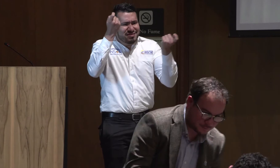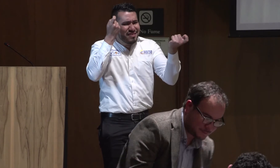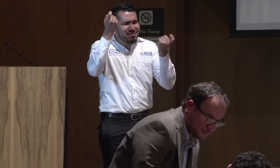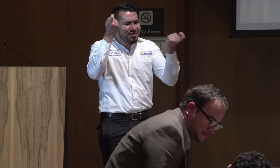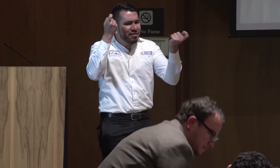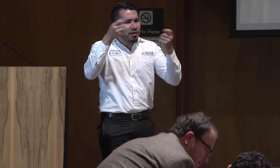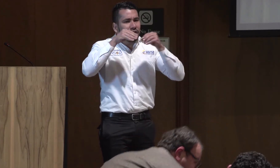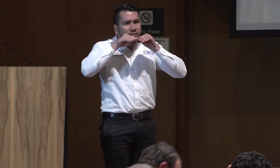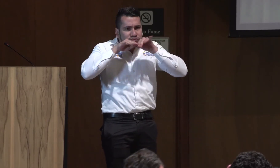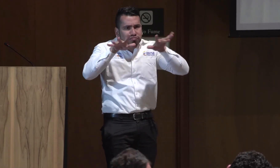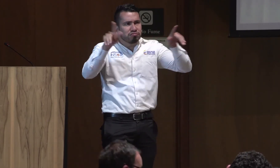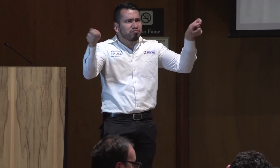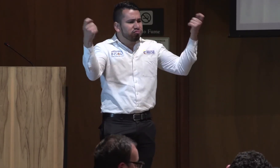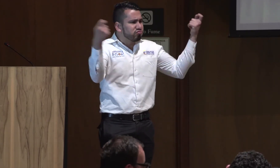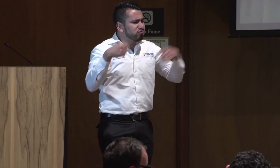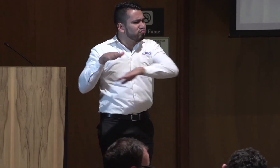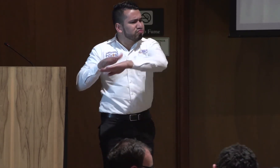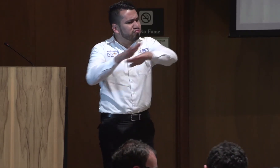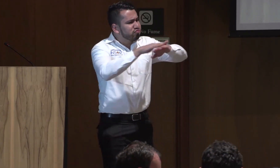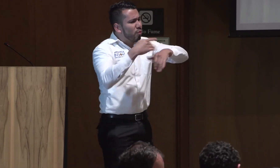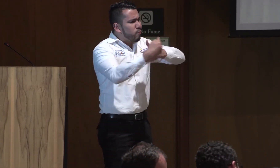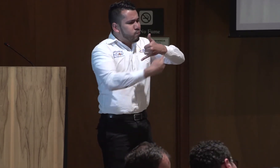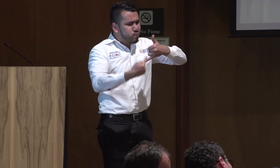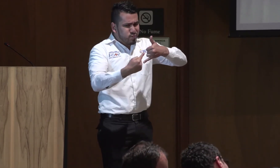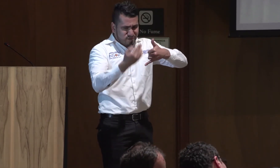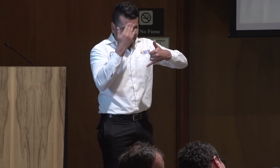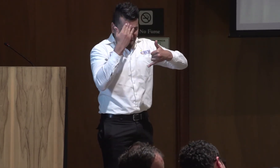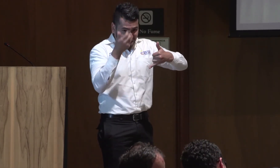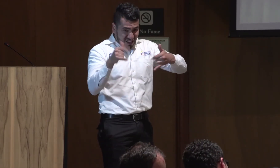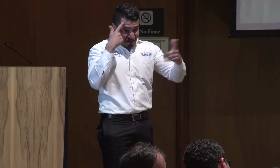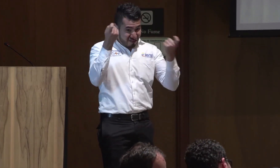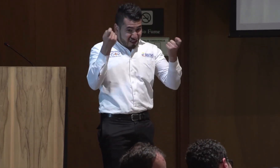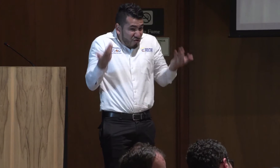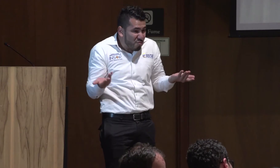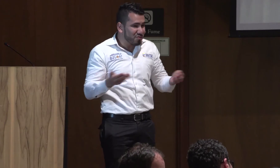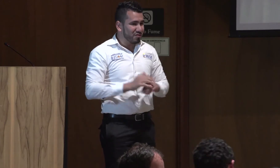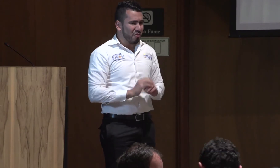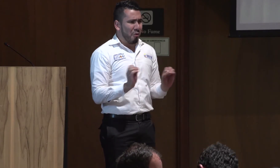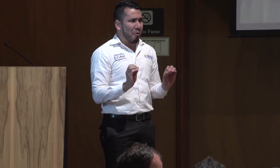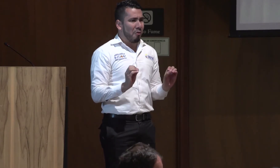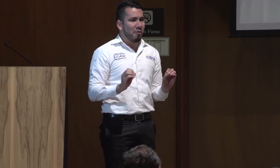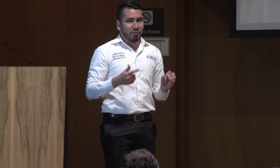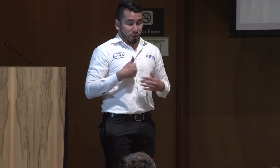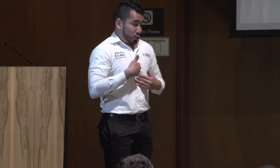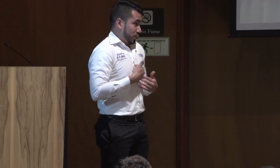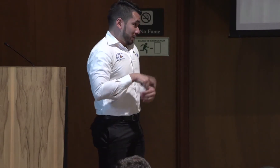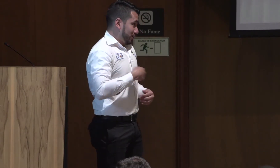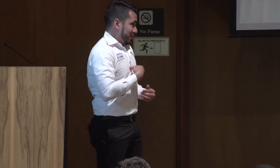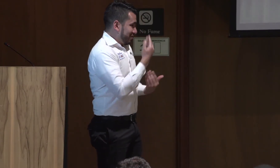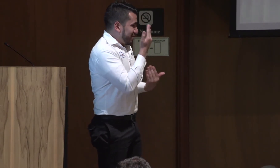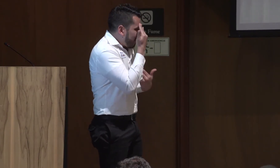la difusión de estos contenidos y cuál es la difusión que van a dar, pues para tener conocimiento no solamente en el